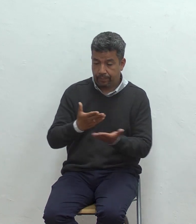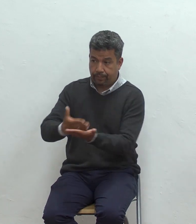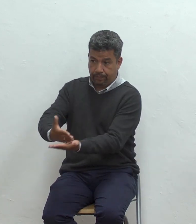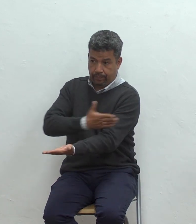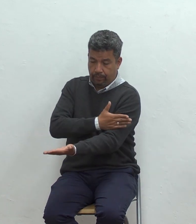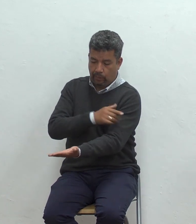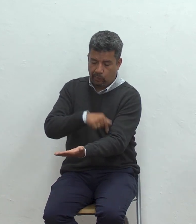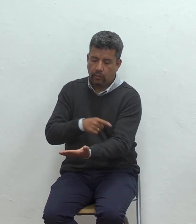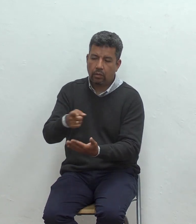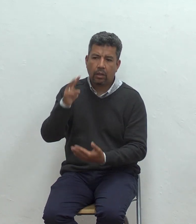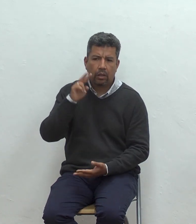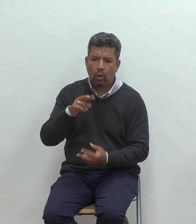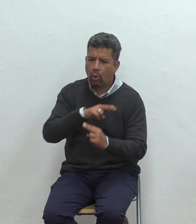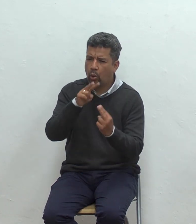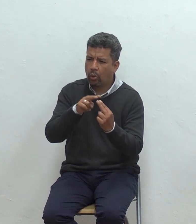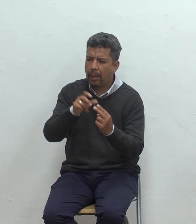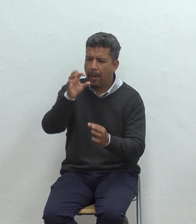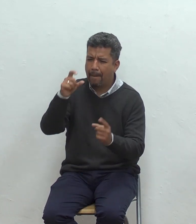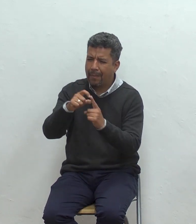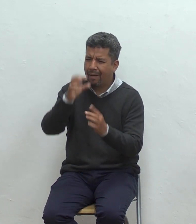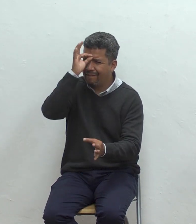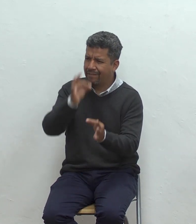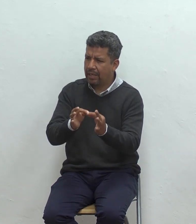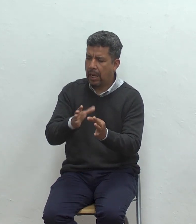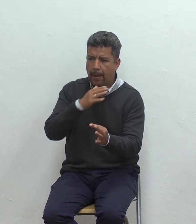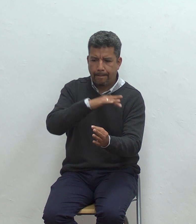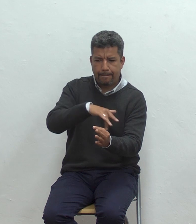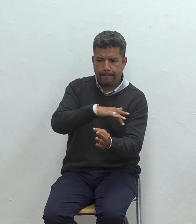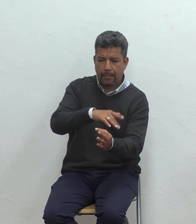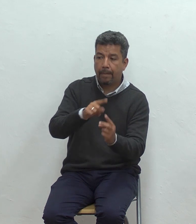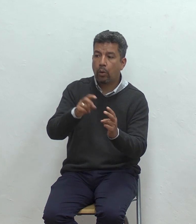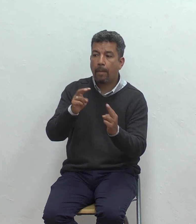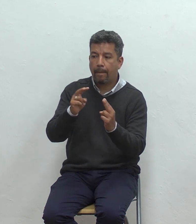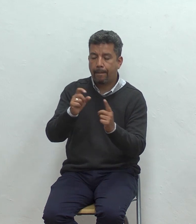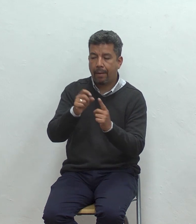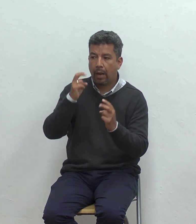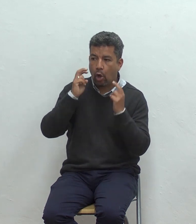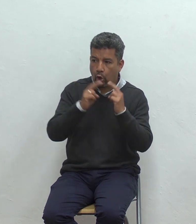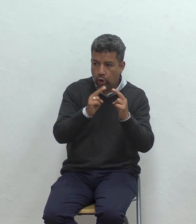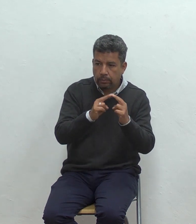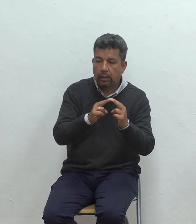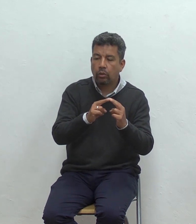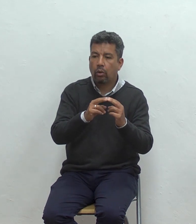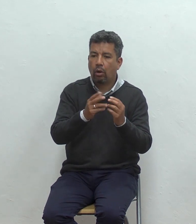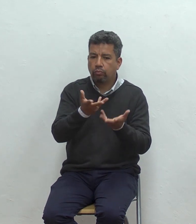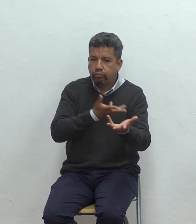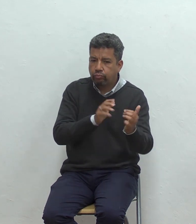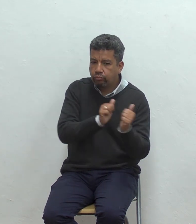Testamento, usted casi no va a encontrar la palabra fe, pero sí va a encontrar mucho la palabra conocimiento, acercamiento, comunión